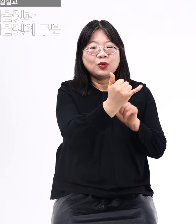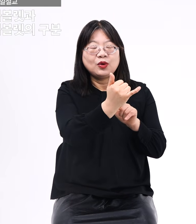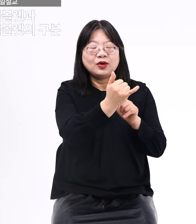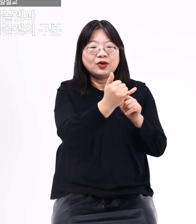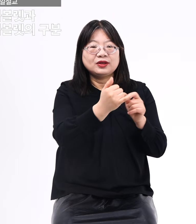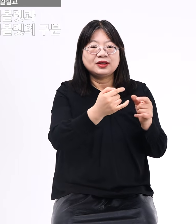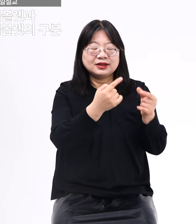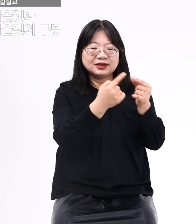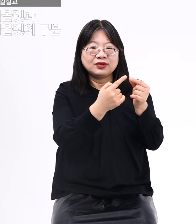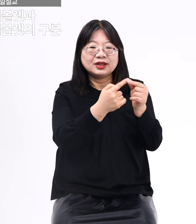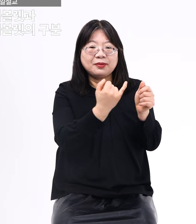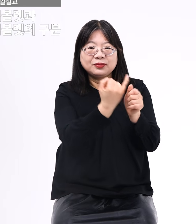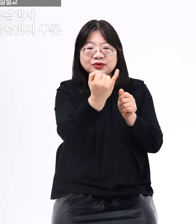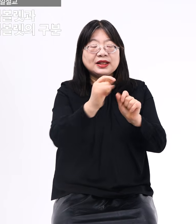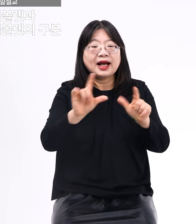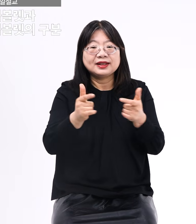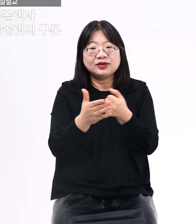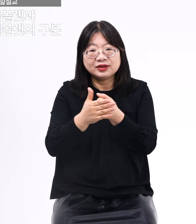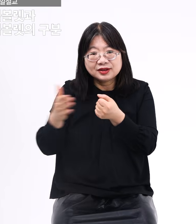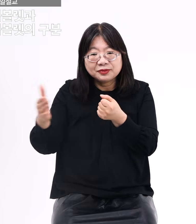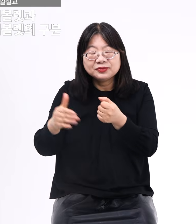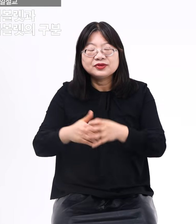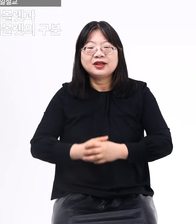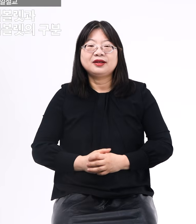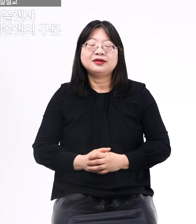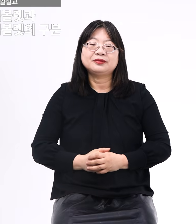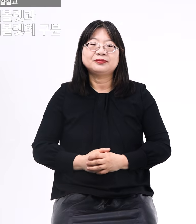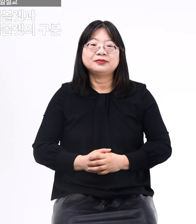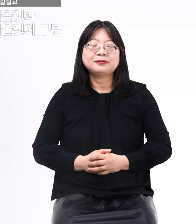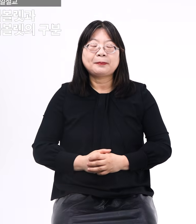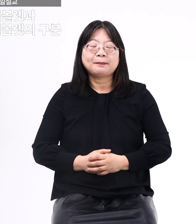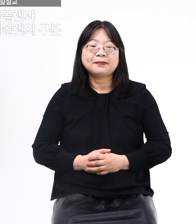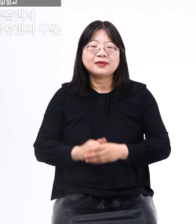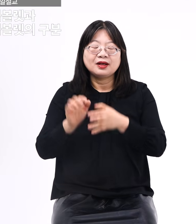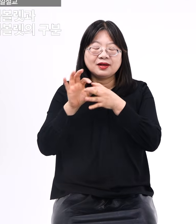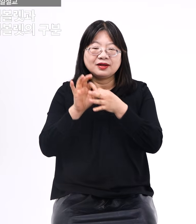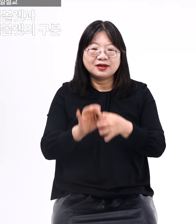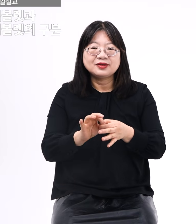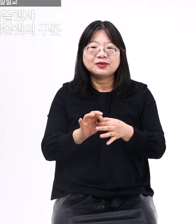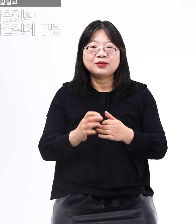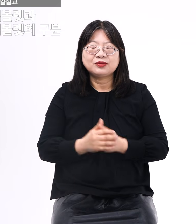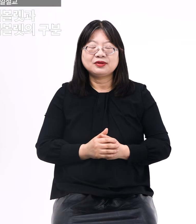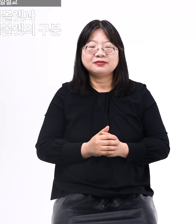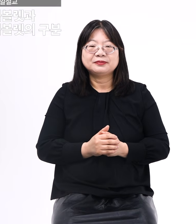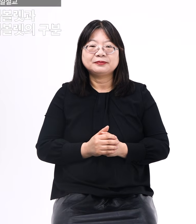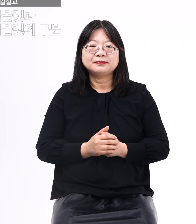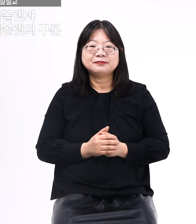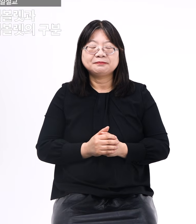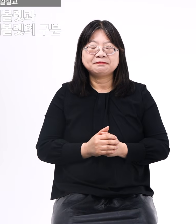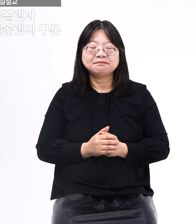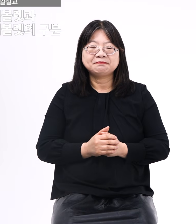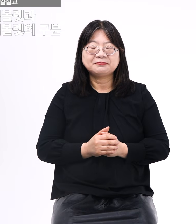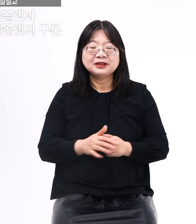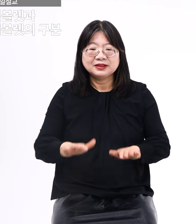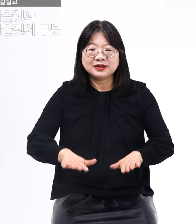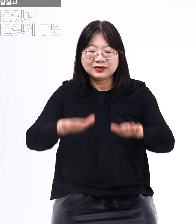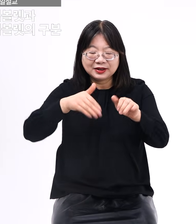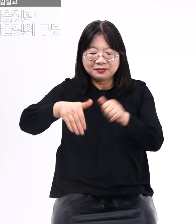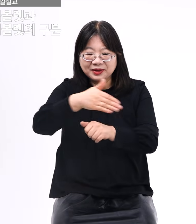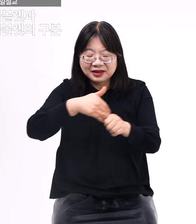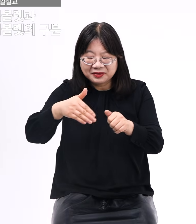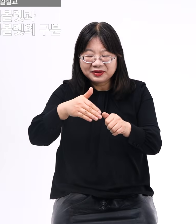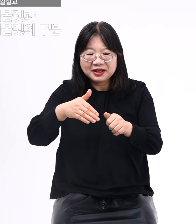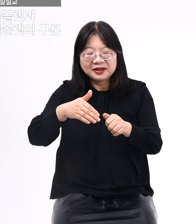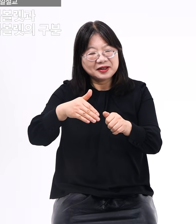말씀을 통해서 승화시켰으면 참 좋았을 텐데 아쉽게도 그렇게 성장하지 못했어요.